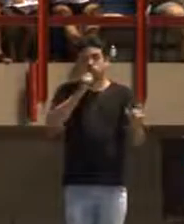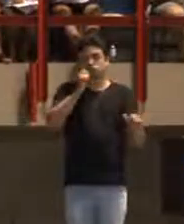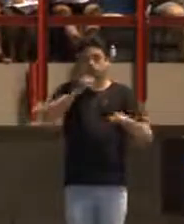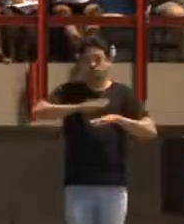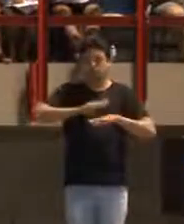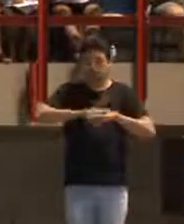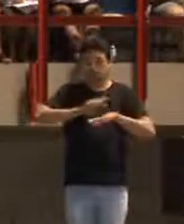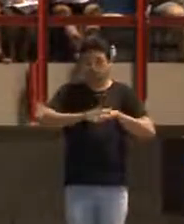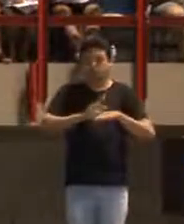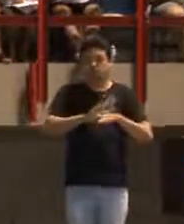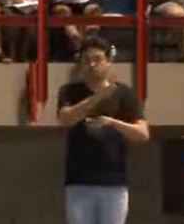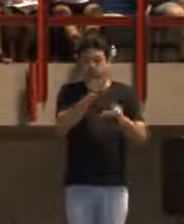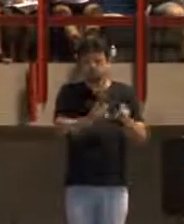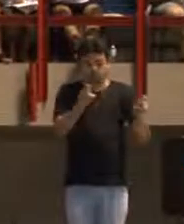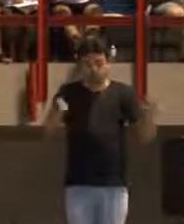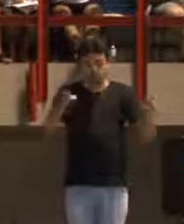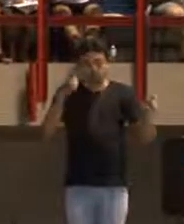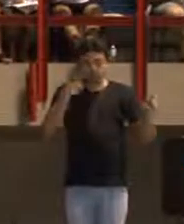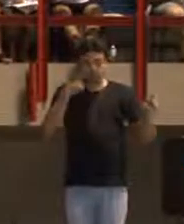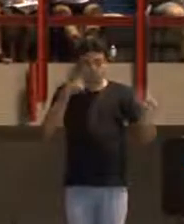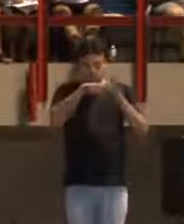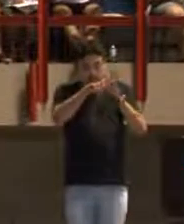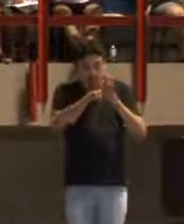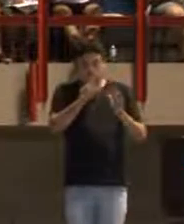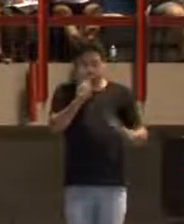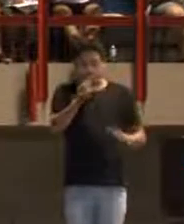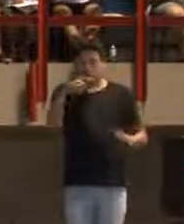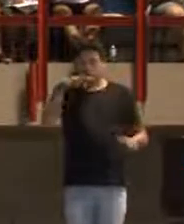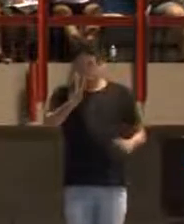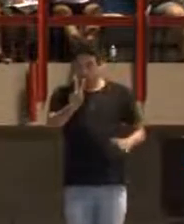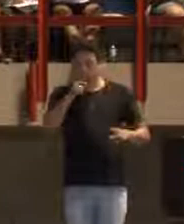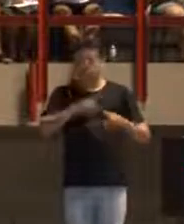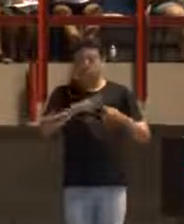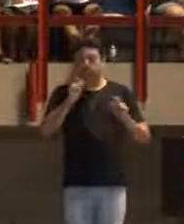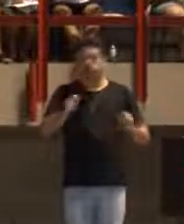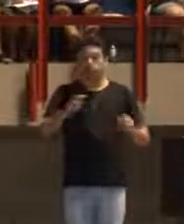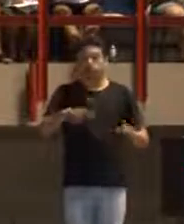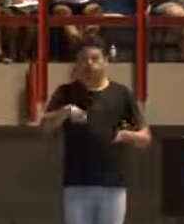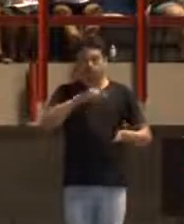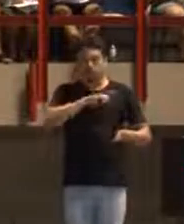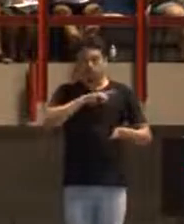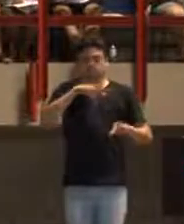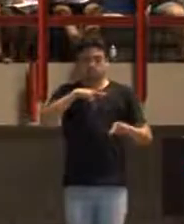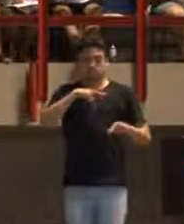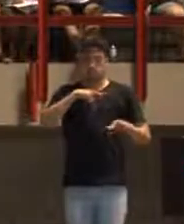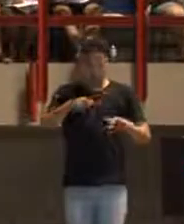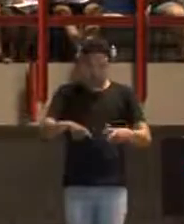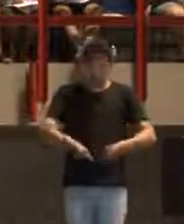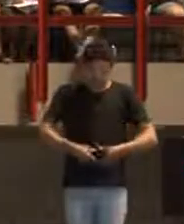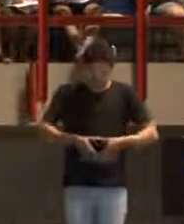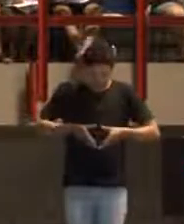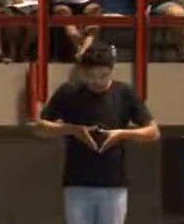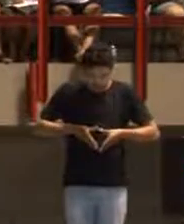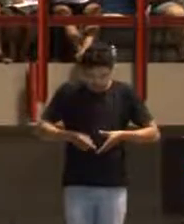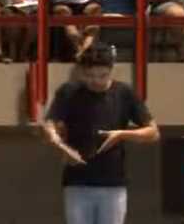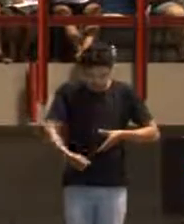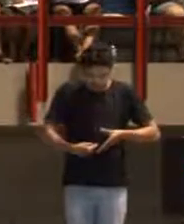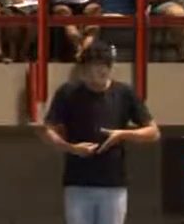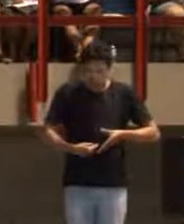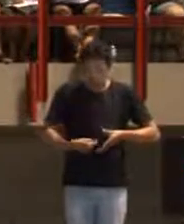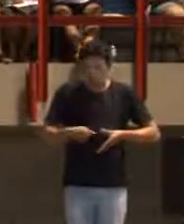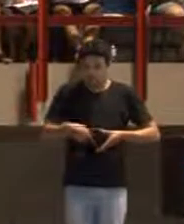exames preventivos, porque o danado do HPV, ele pode chegar ao colo do útero, certo?